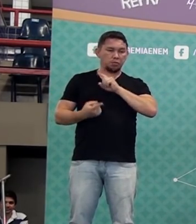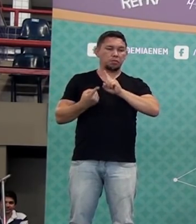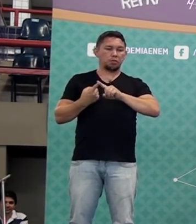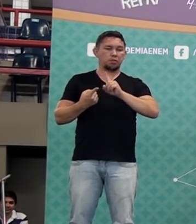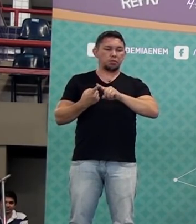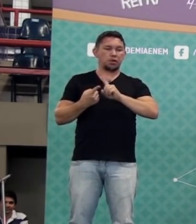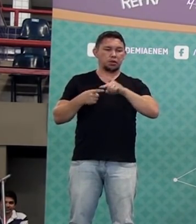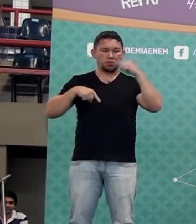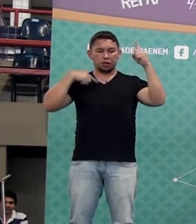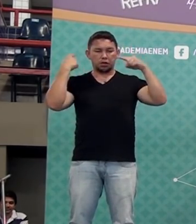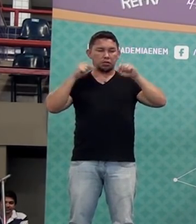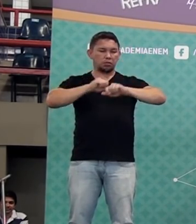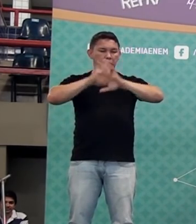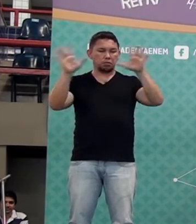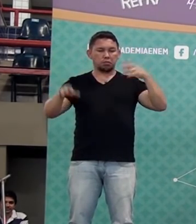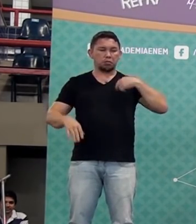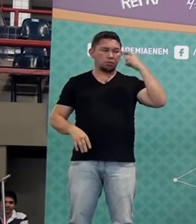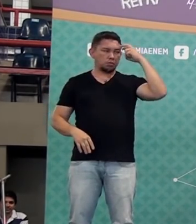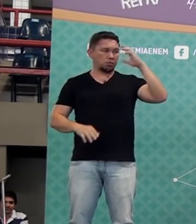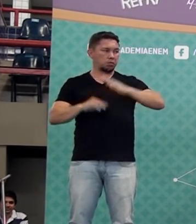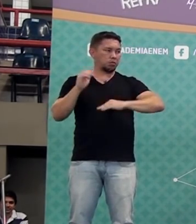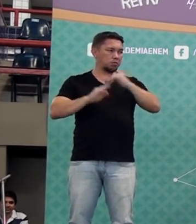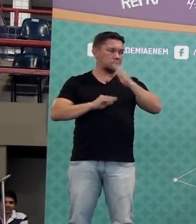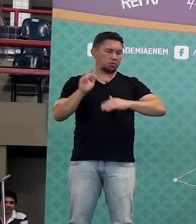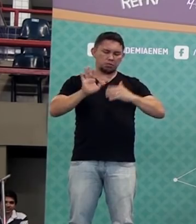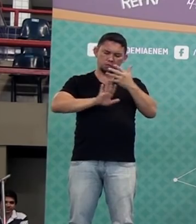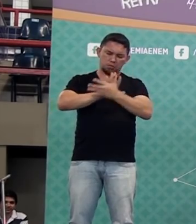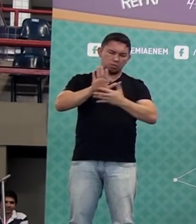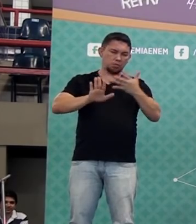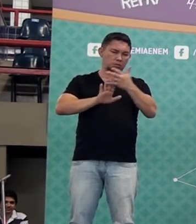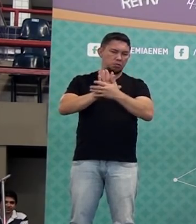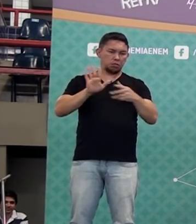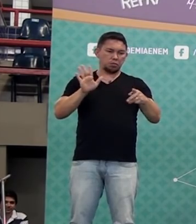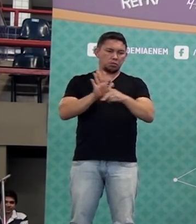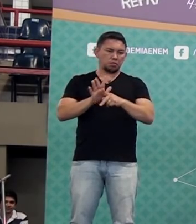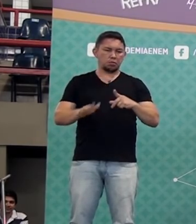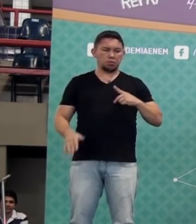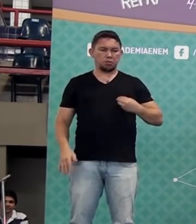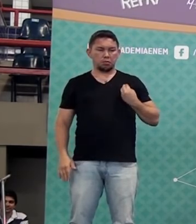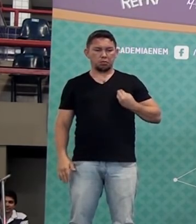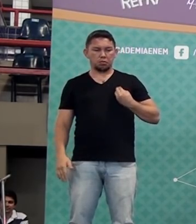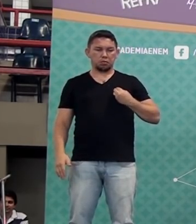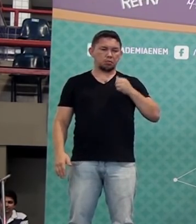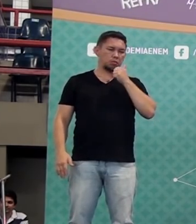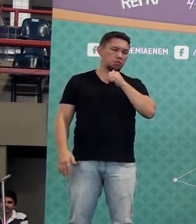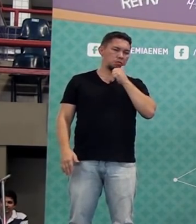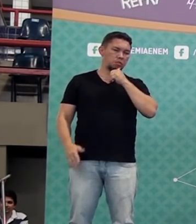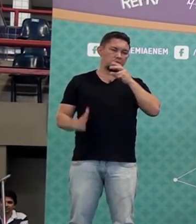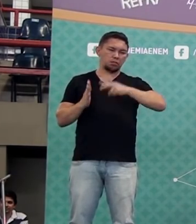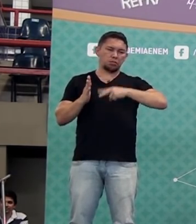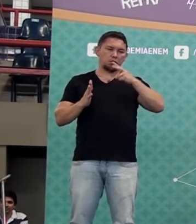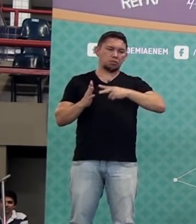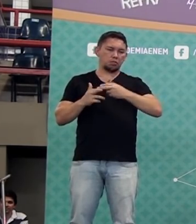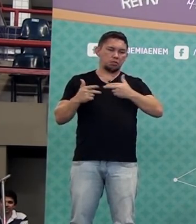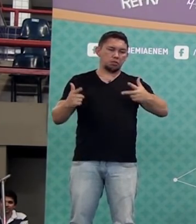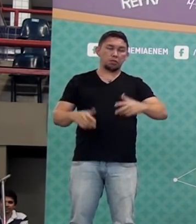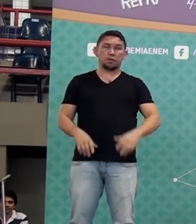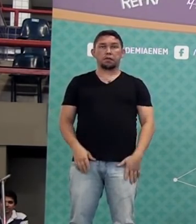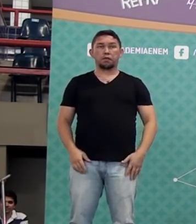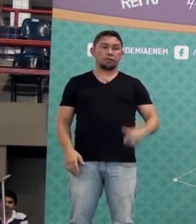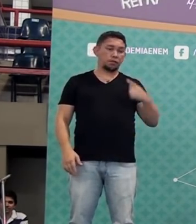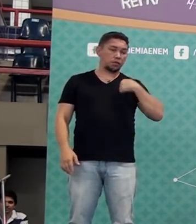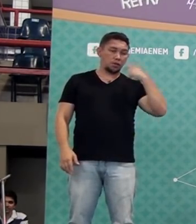na loucura. Tem um texto aí da Hannah Arendt, vamos ler aí o texto da Hannah Arendt. A ideia